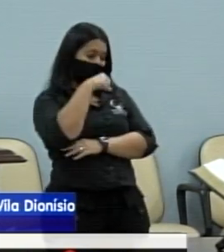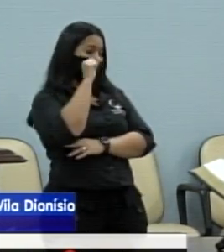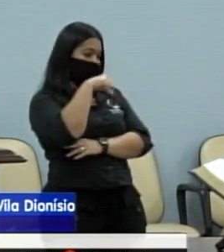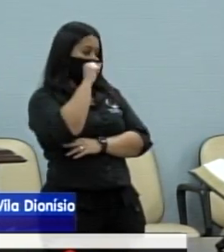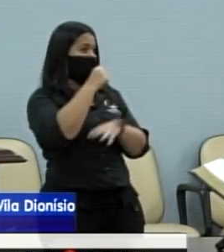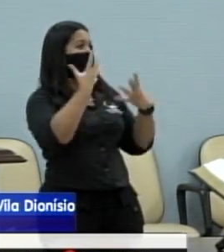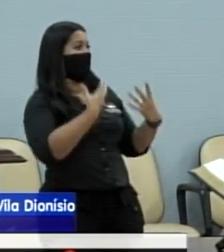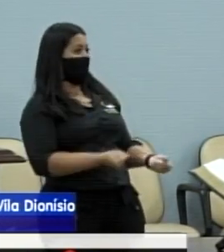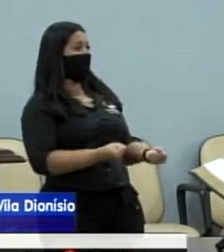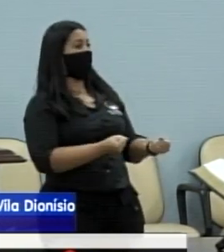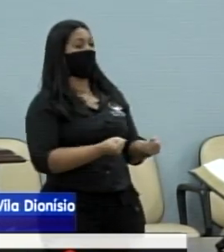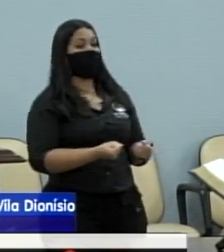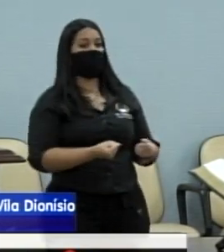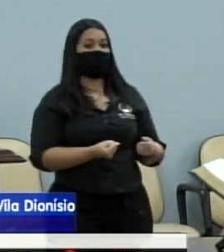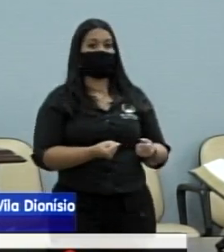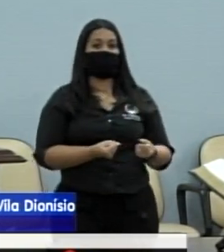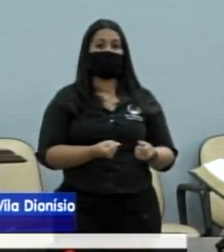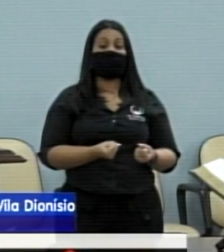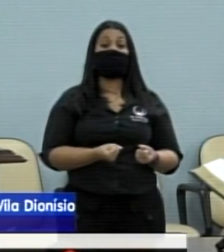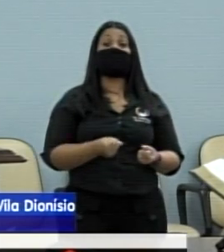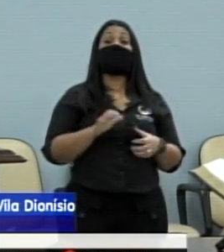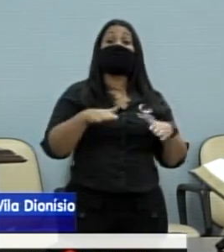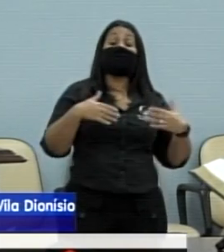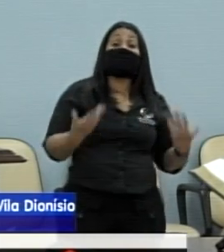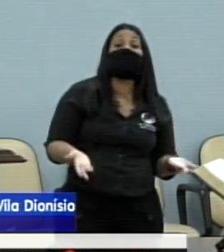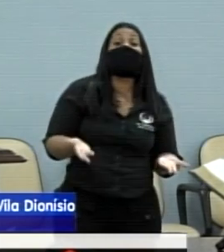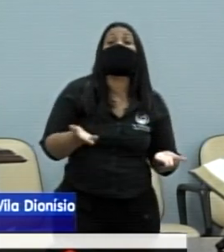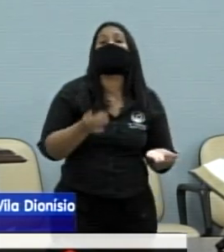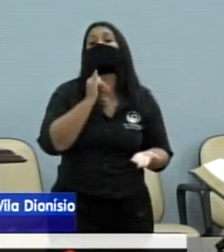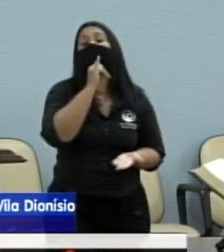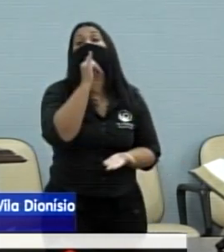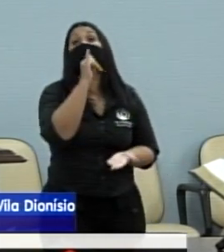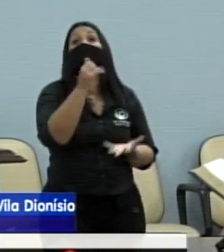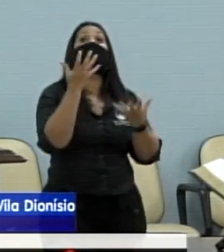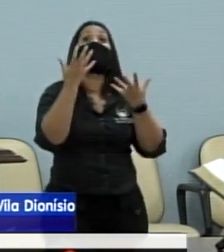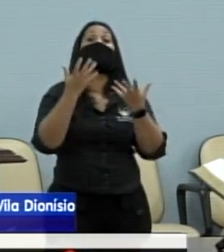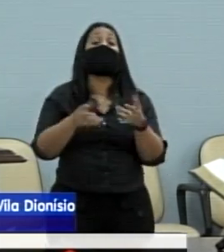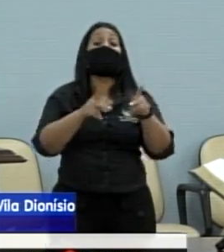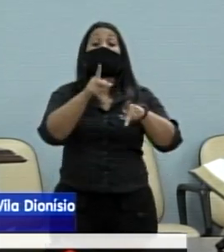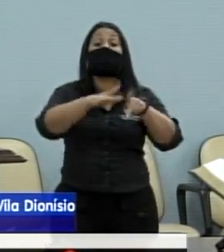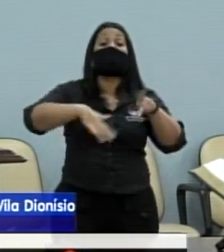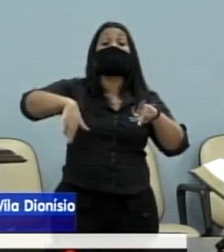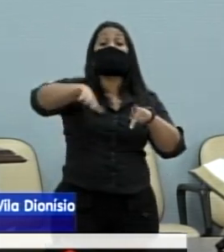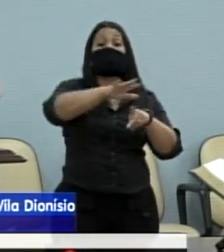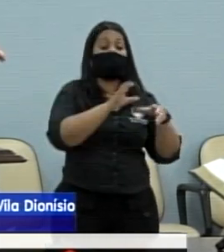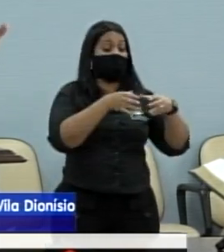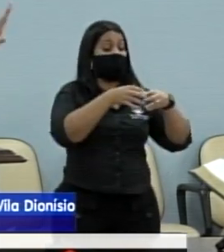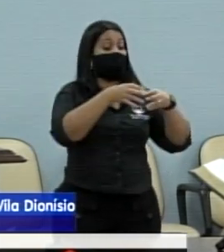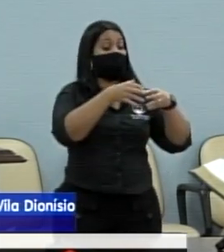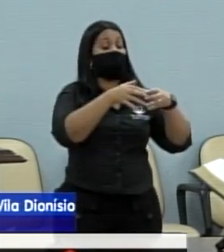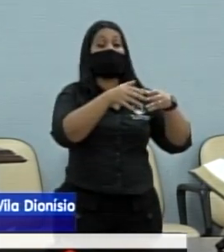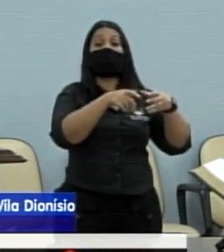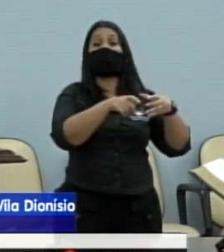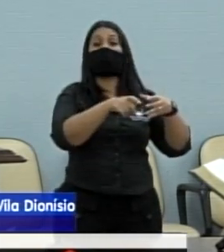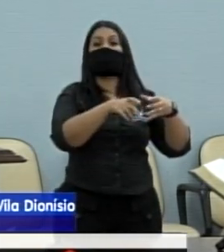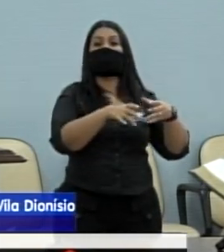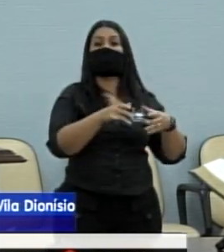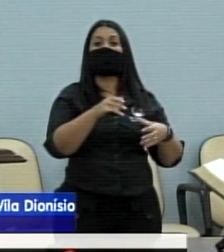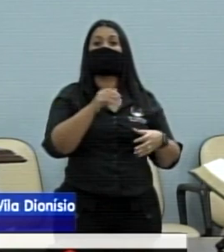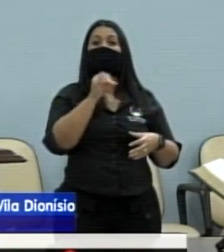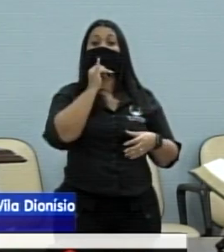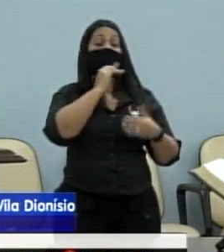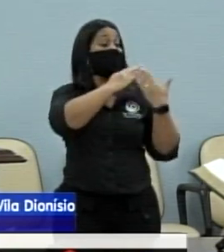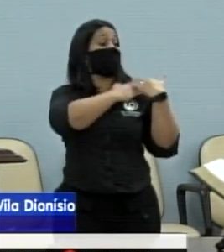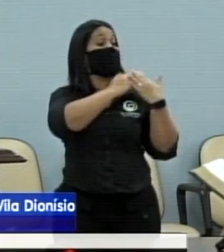Sanitária. Tá? É muito fácil falar que a decisão foi do comitê de crise. Parece que não tem mais ninguém